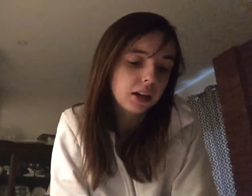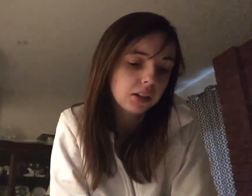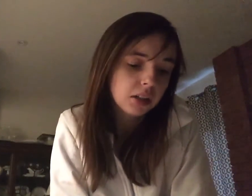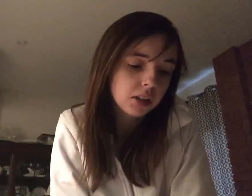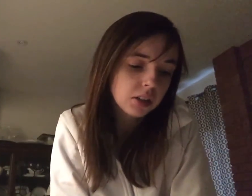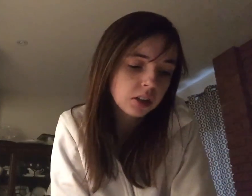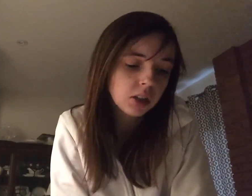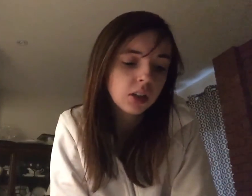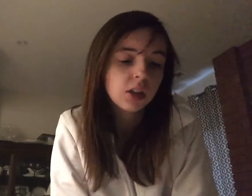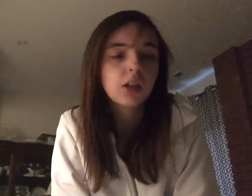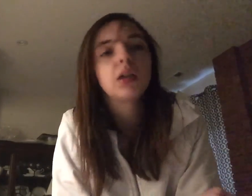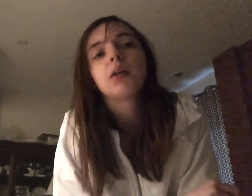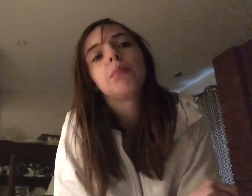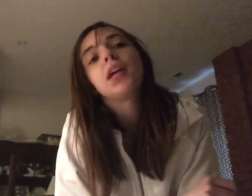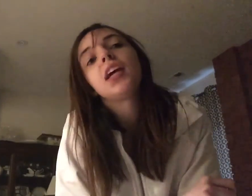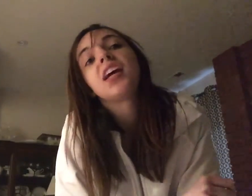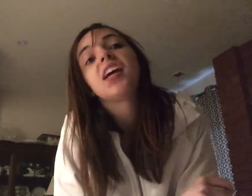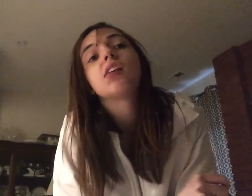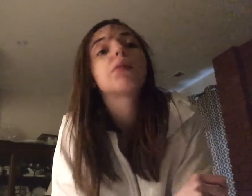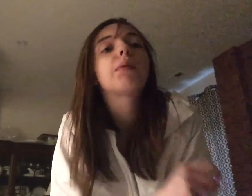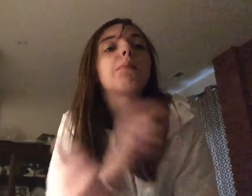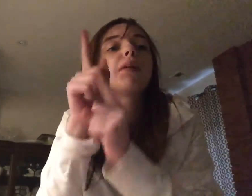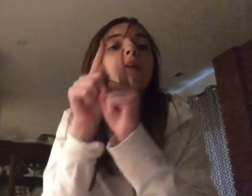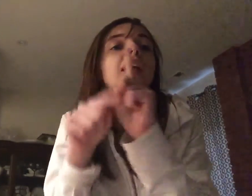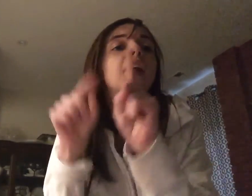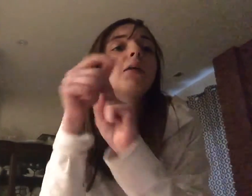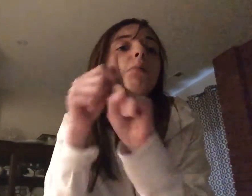ba-ba-bat. B-E is for ba-ba-banana,